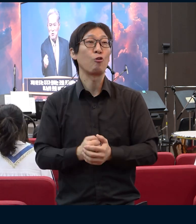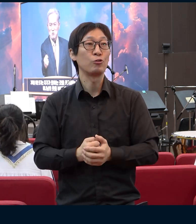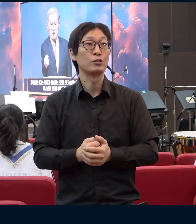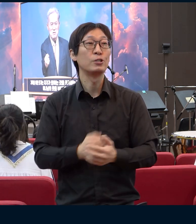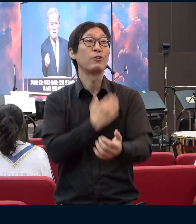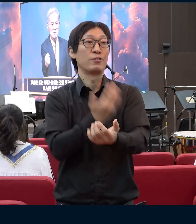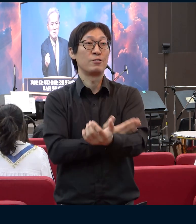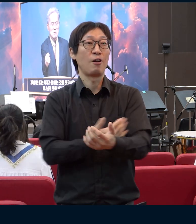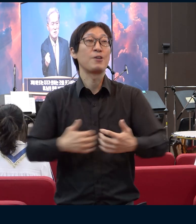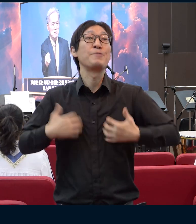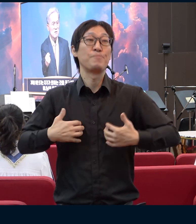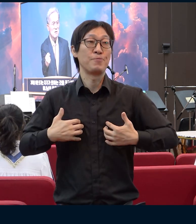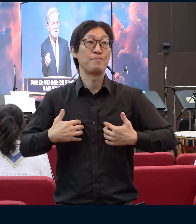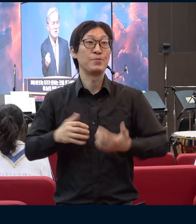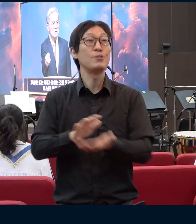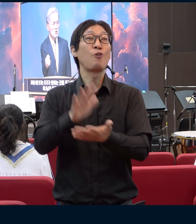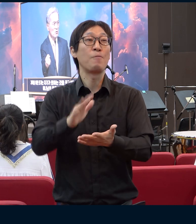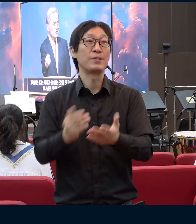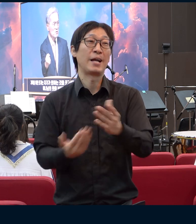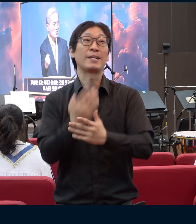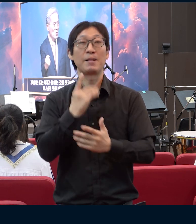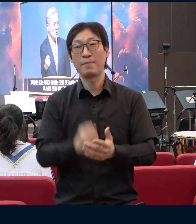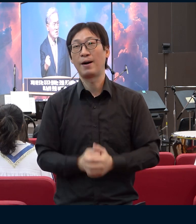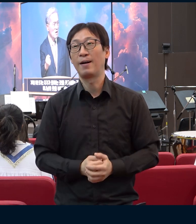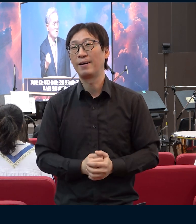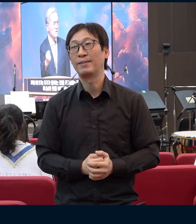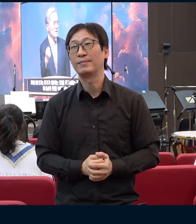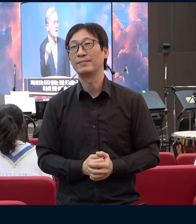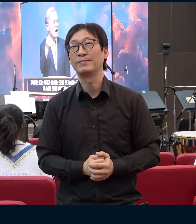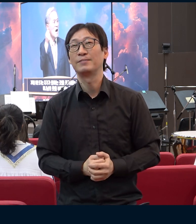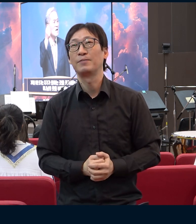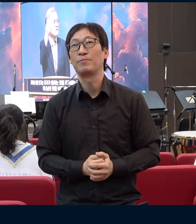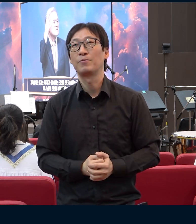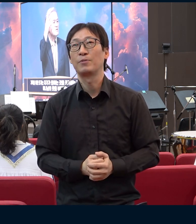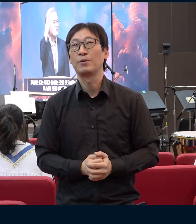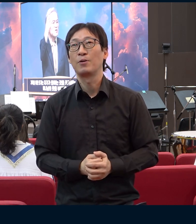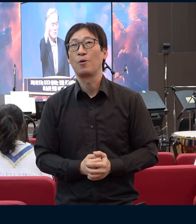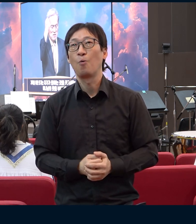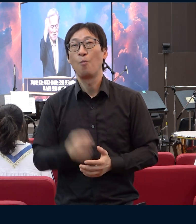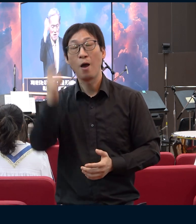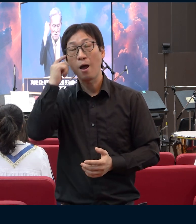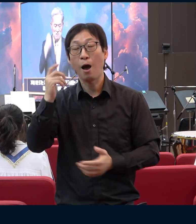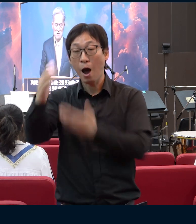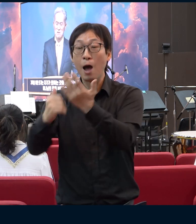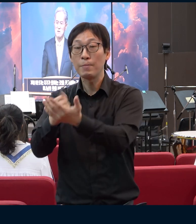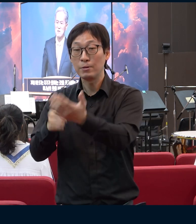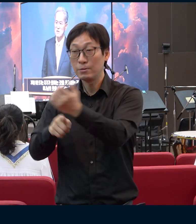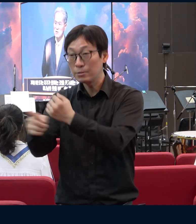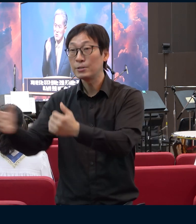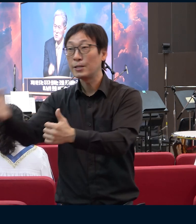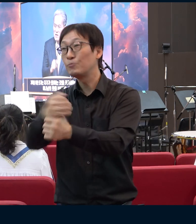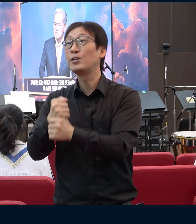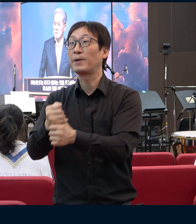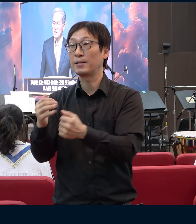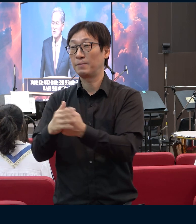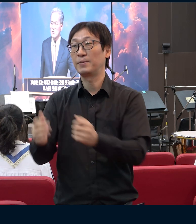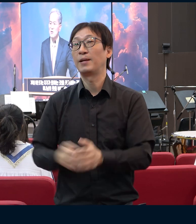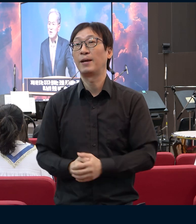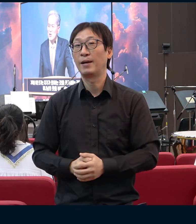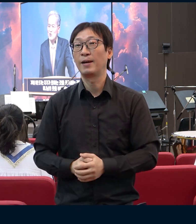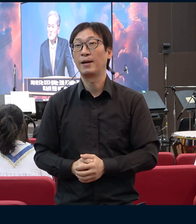기쁨과 능력과 에너지와 그런 것들이 솟아오르기 시작하는 거예요. 하나님의 뜻을 부여잡으니까.